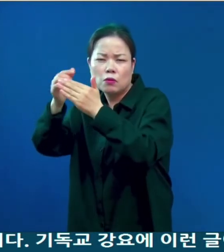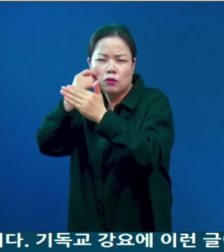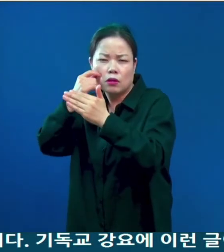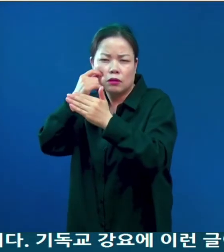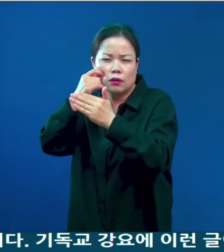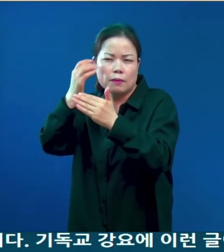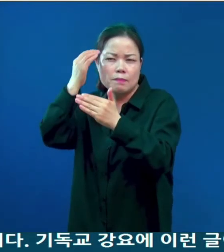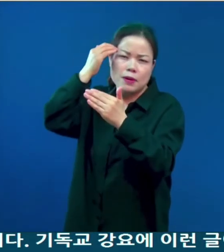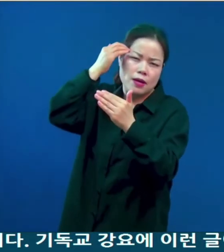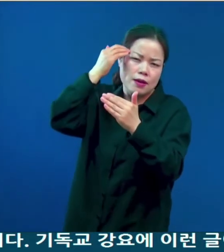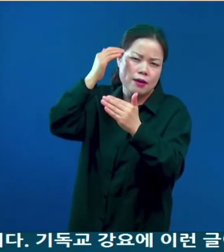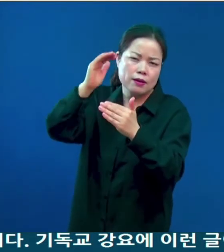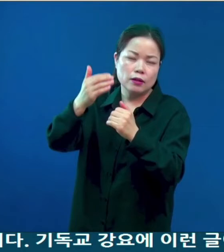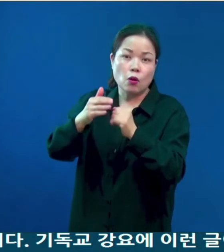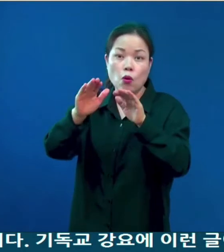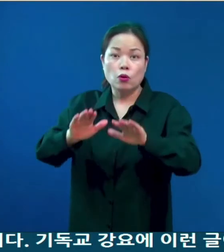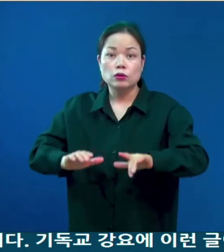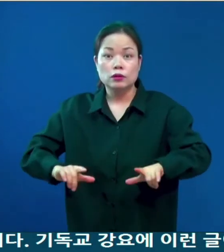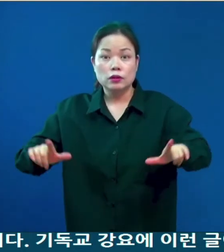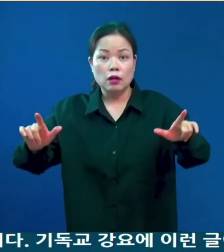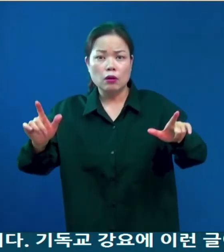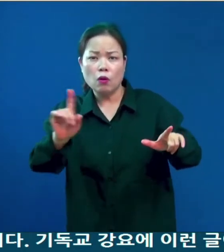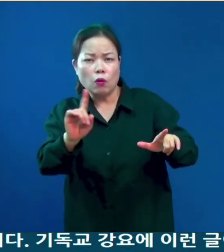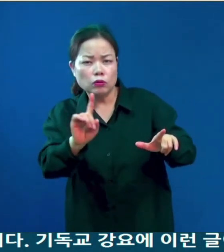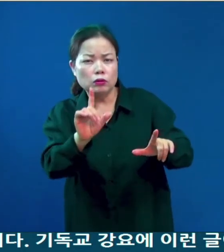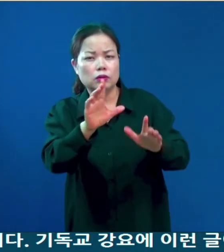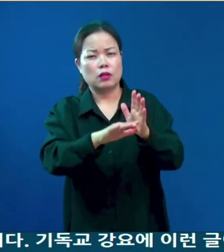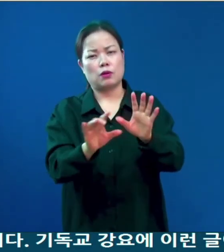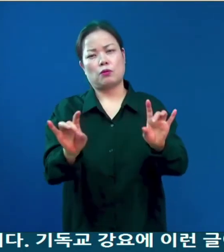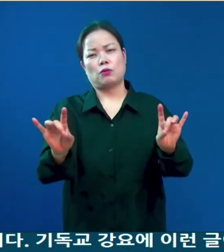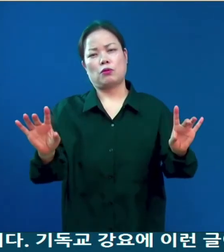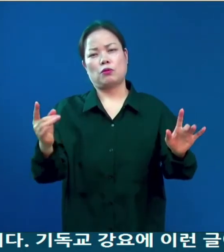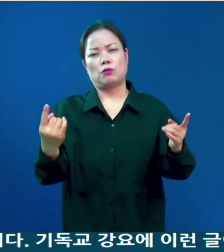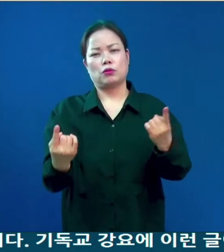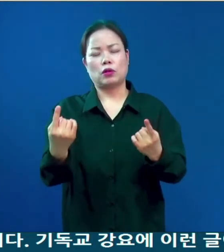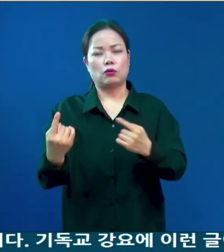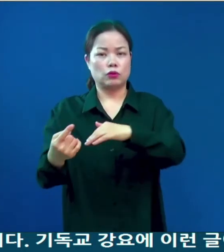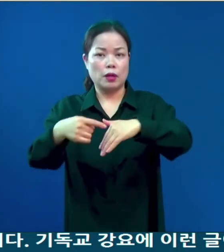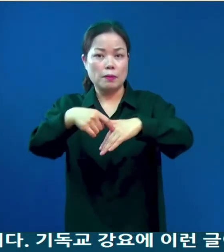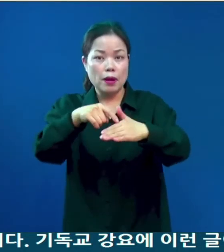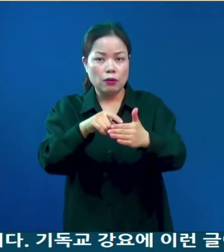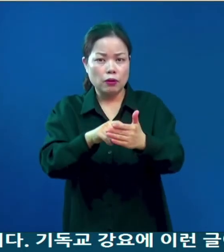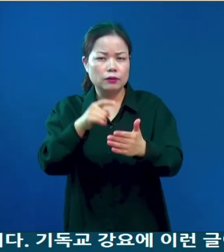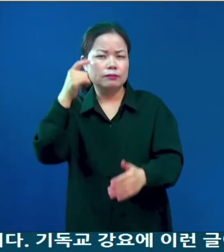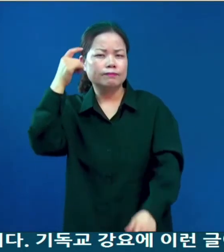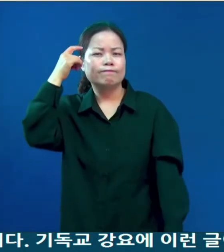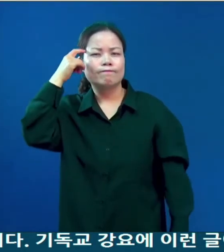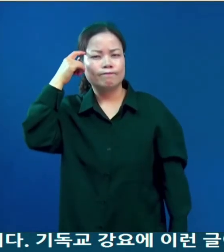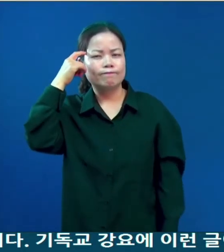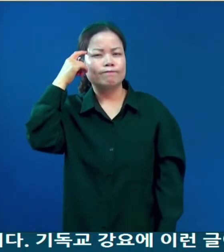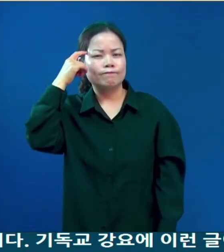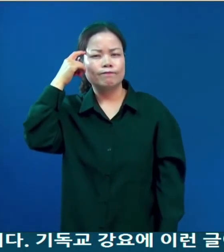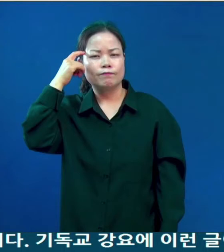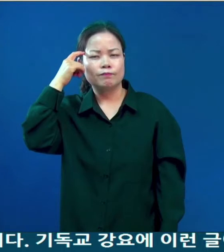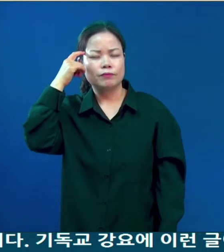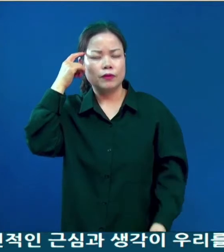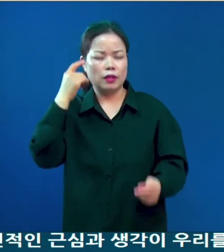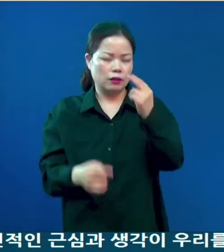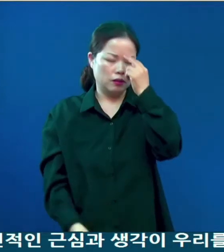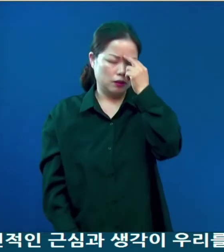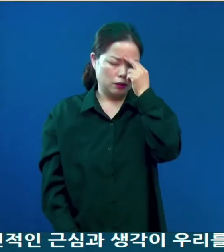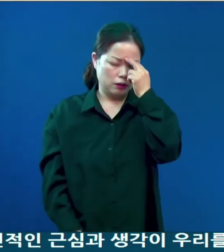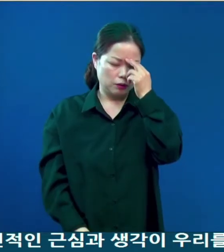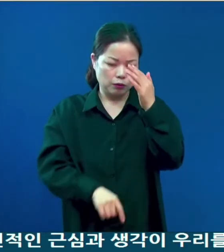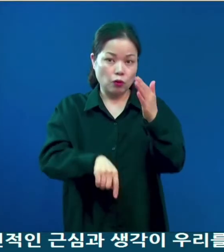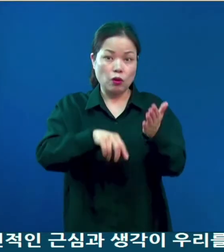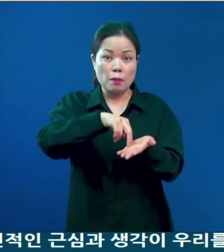것이죠. 오늘날은 그 어느 때보다 우리의 마음과 생각을 이 근심 속에